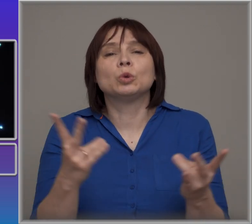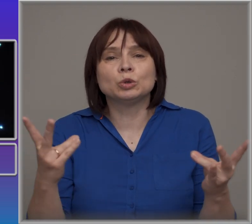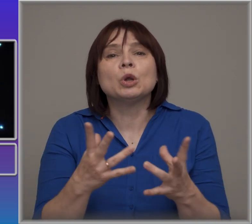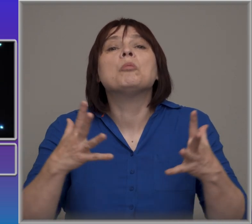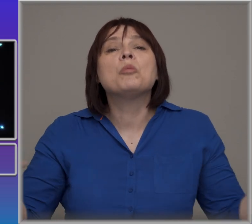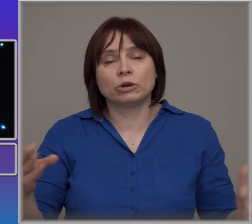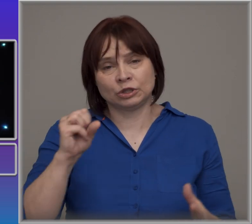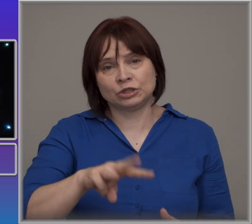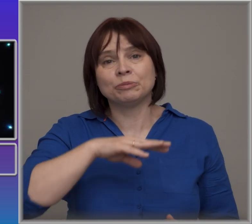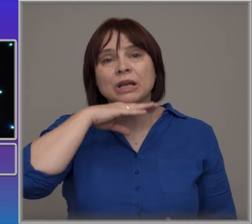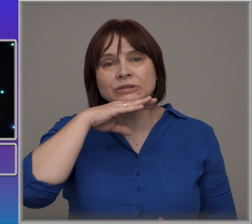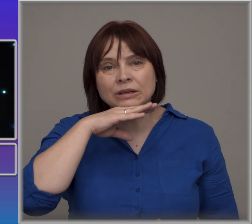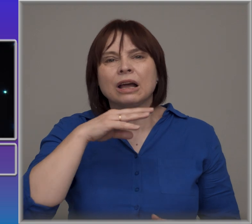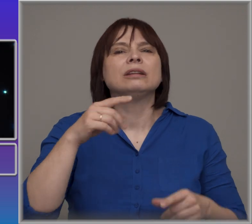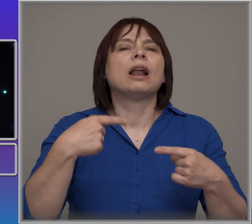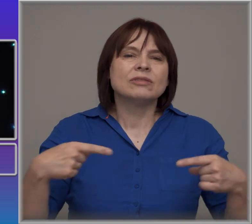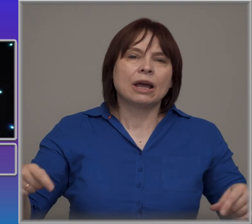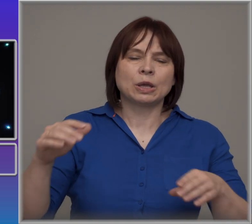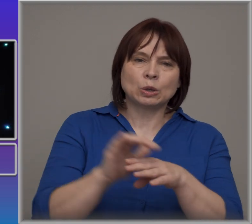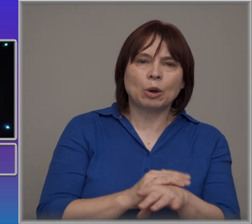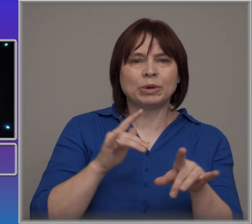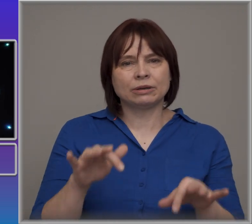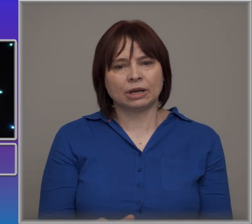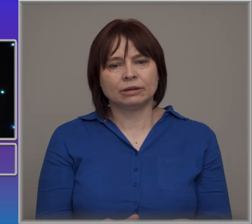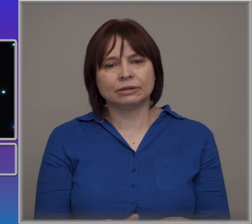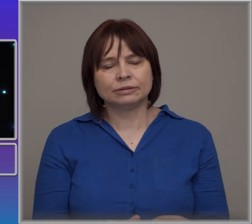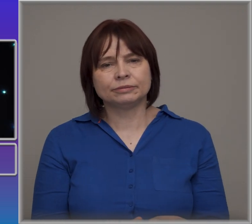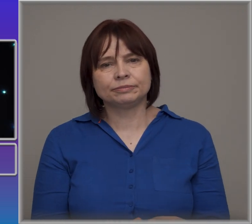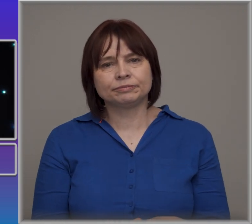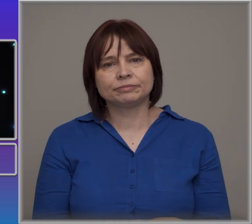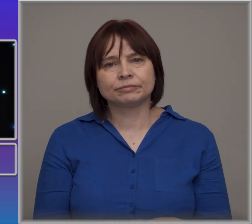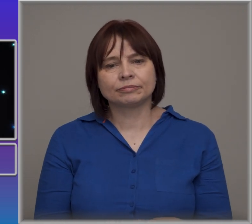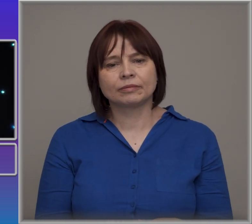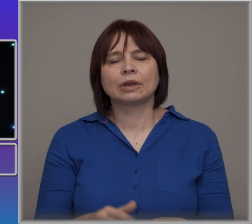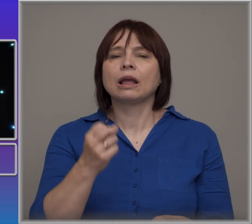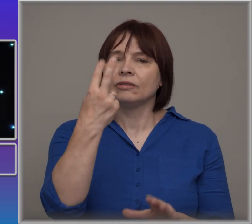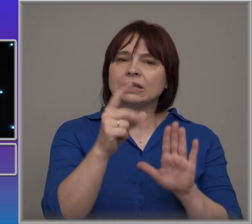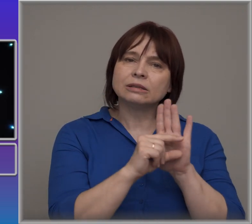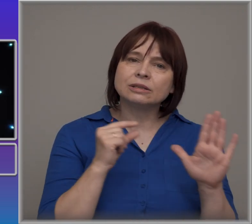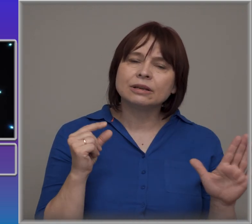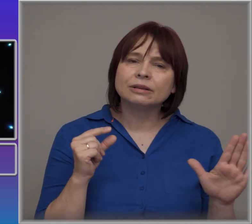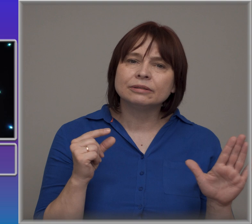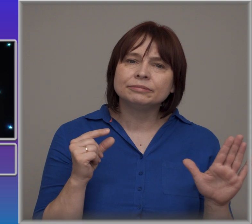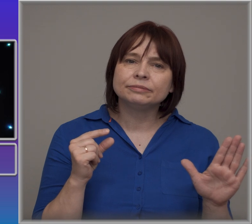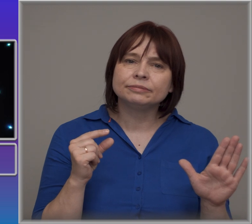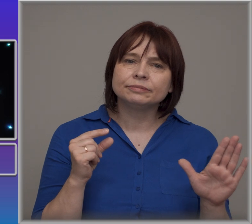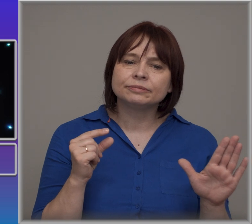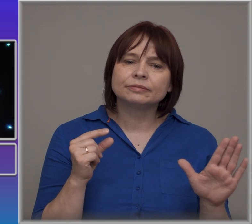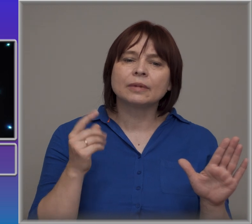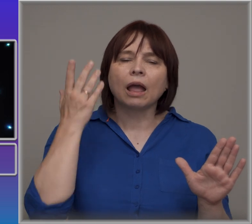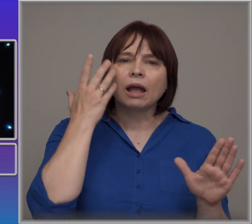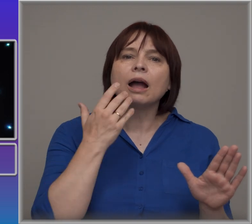вами возможность выразить благодарность Богу через свое даяние, через то время, которое мы посвящаем. Это